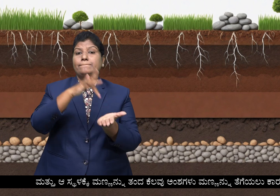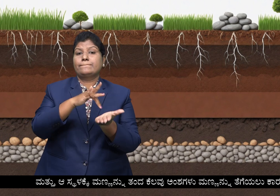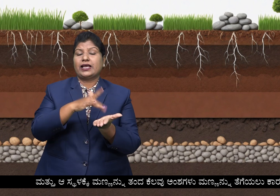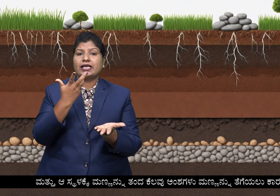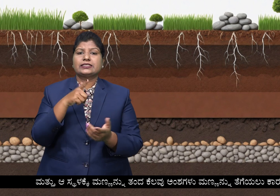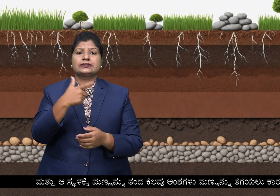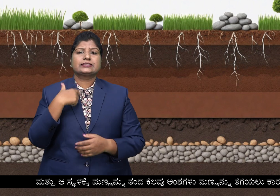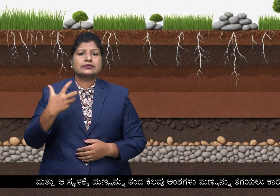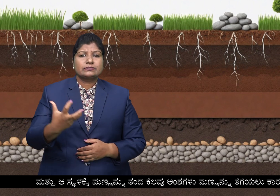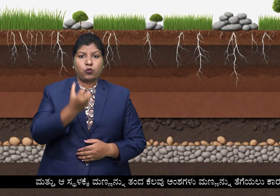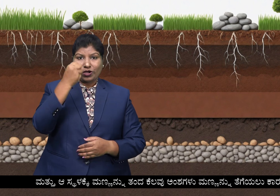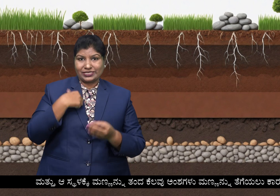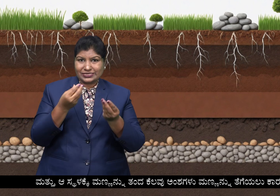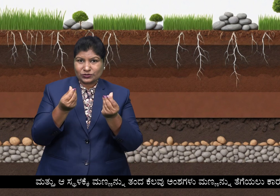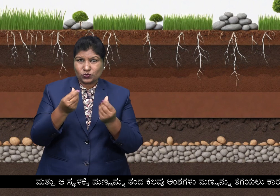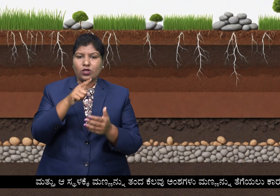ಕಾರಣವಾಗಿರಬಹುದು.